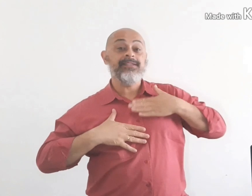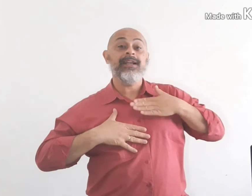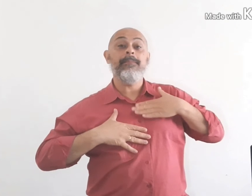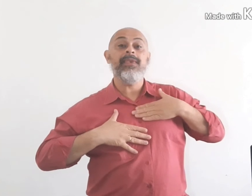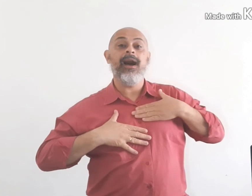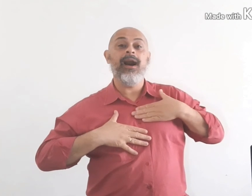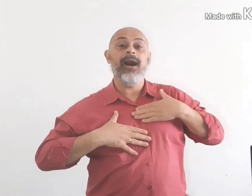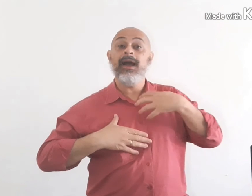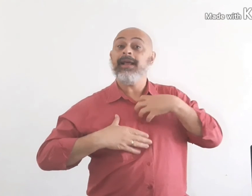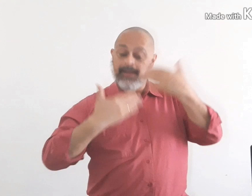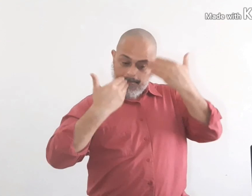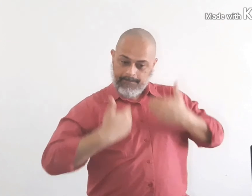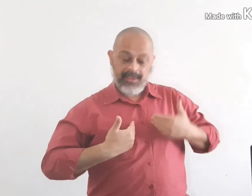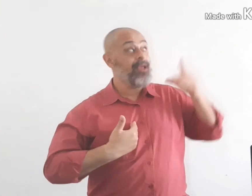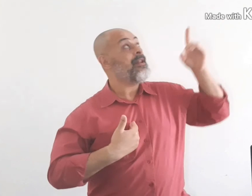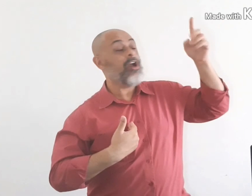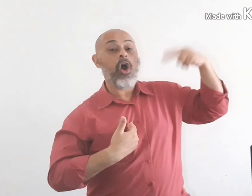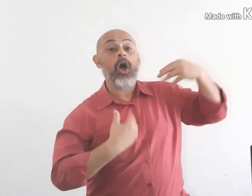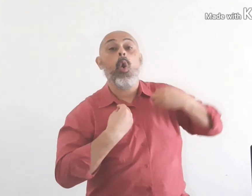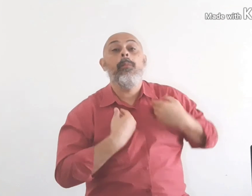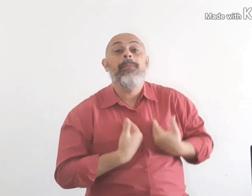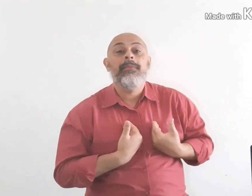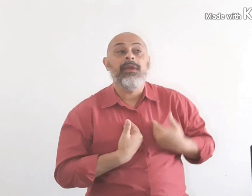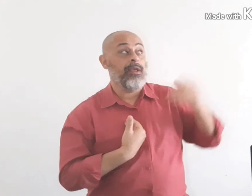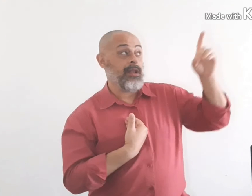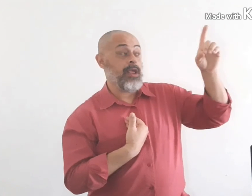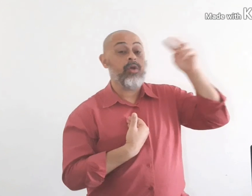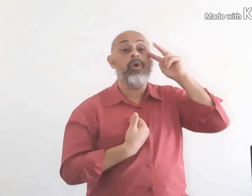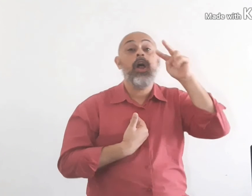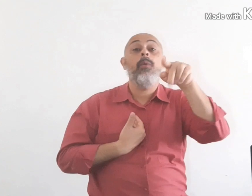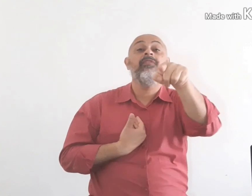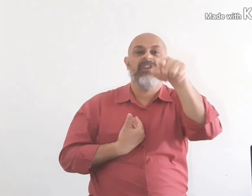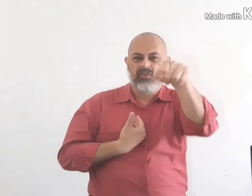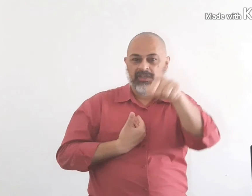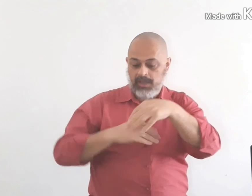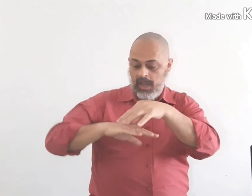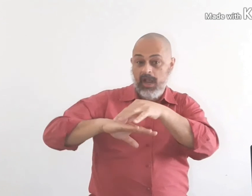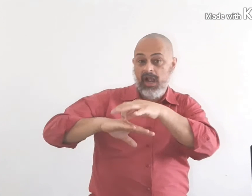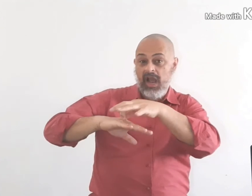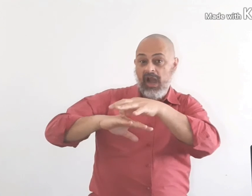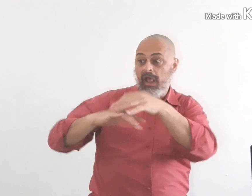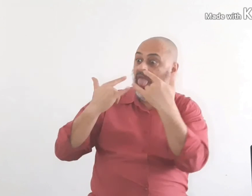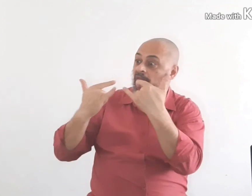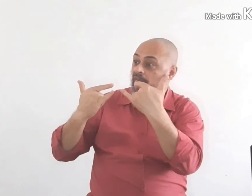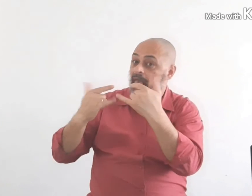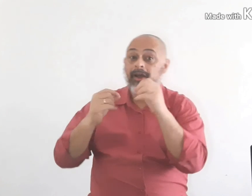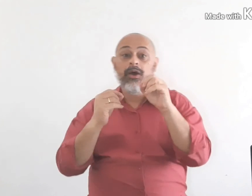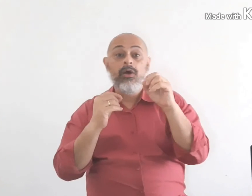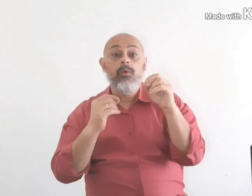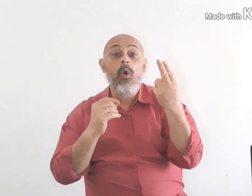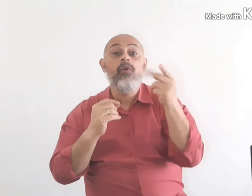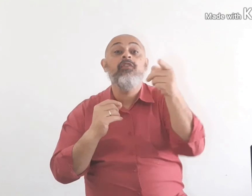minha vida? Que eu sou um carnal ou que eu sou uma igreja que agrada ao